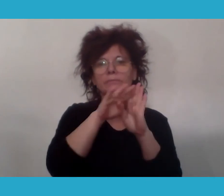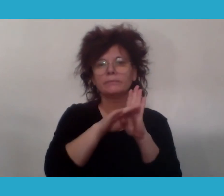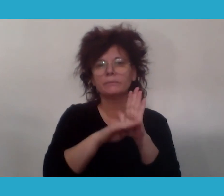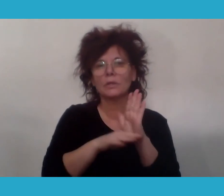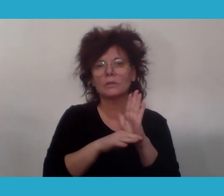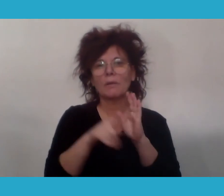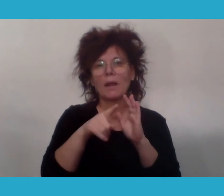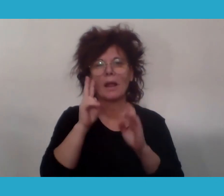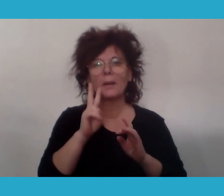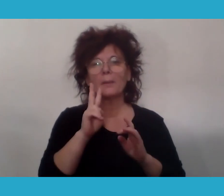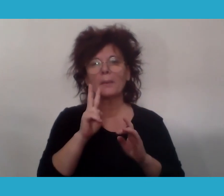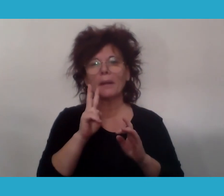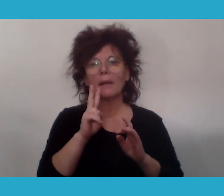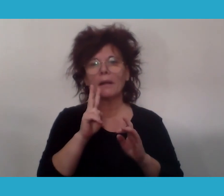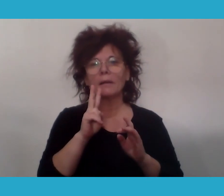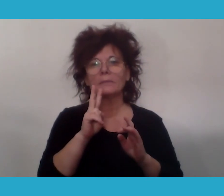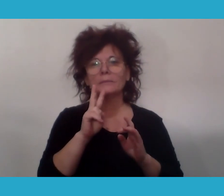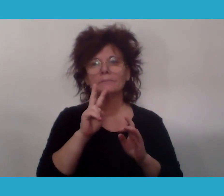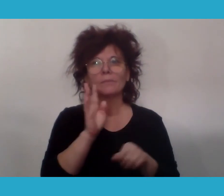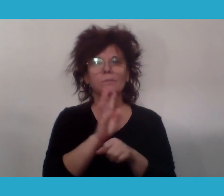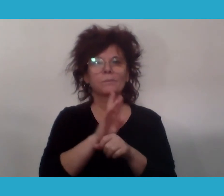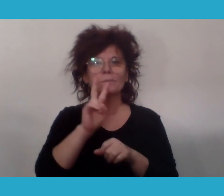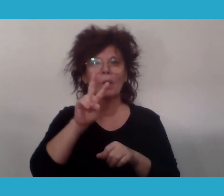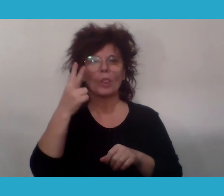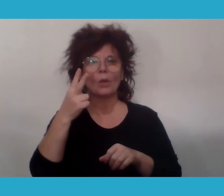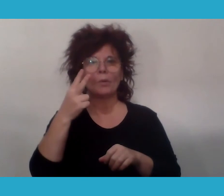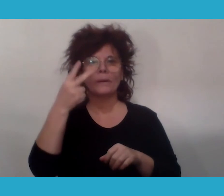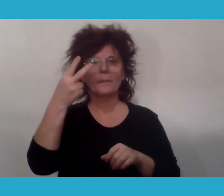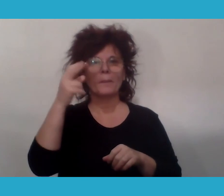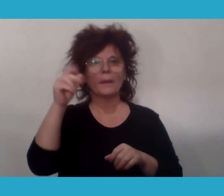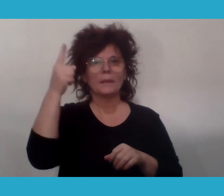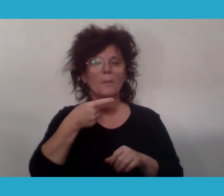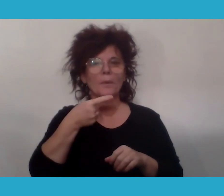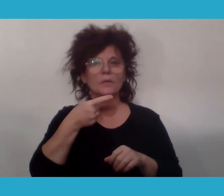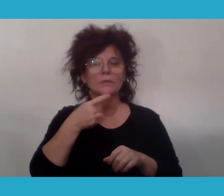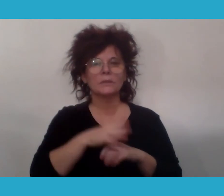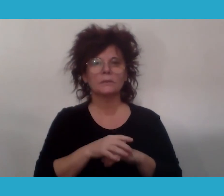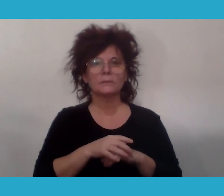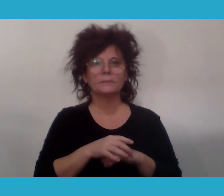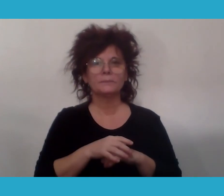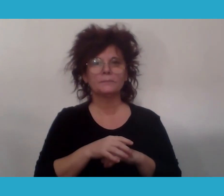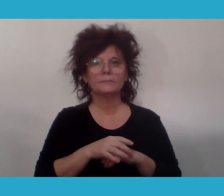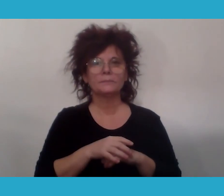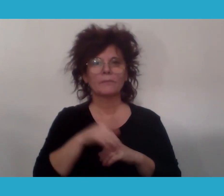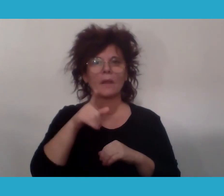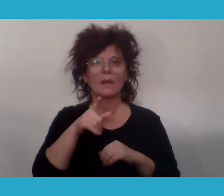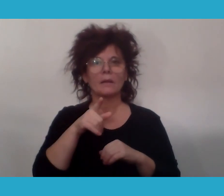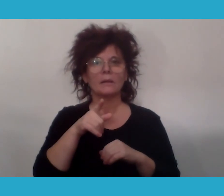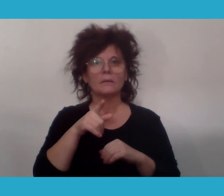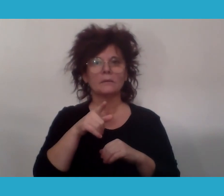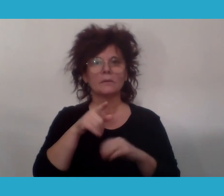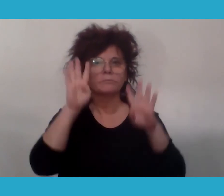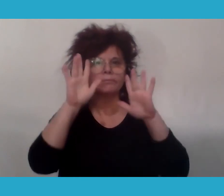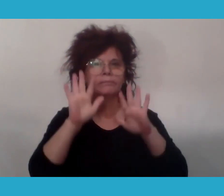tablas, aprecia que ese ejemplar representa más del doble, un 20%. Otra vez ve que sencillas